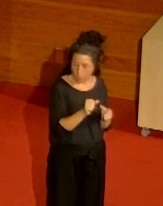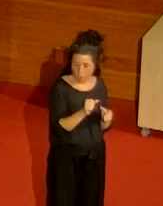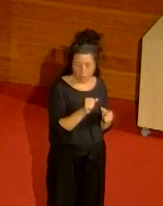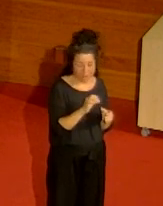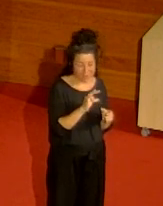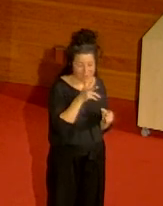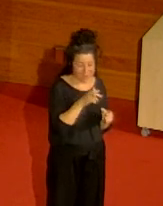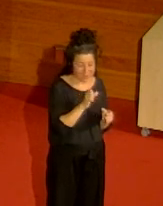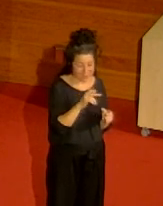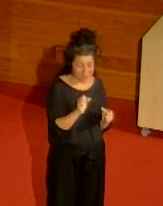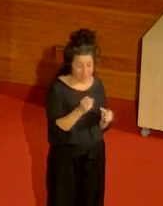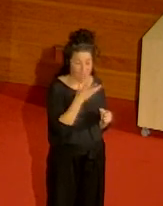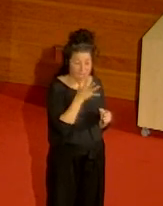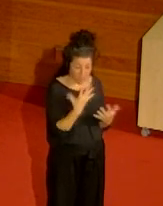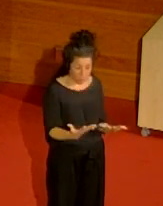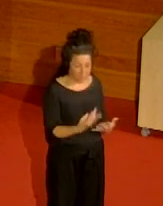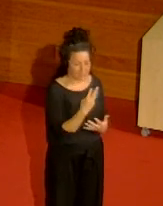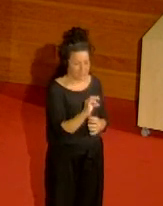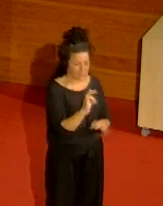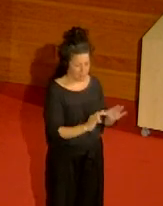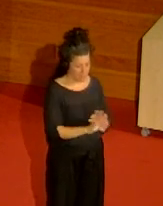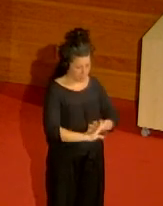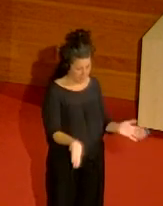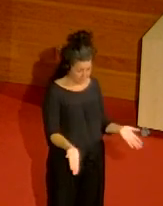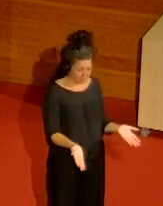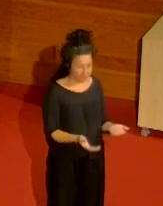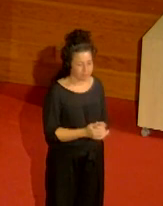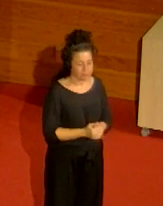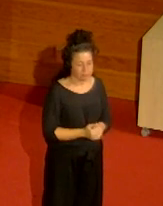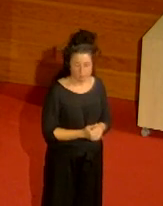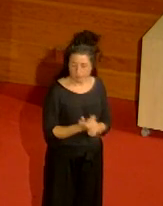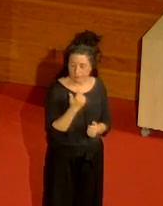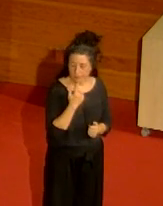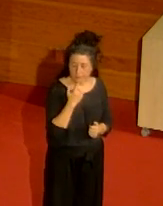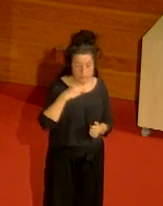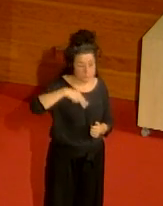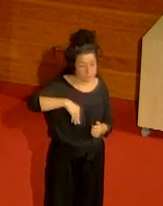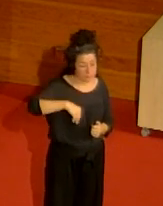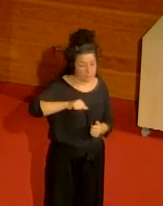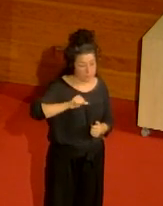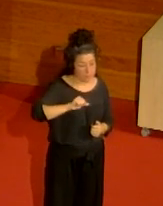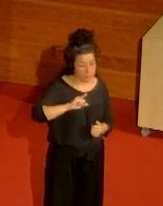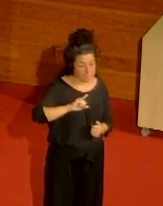de la población les decía que los metrajes habían sido